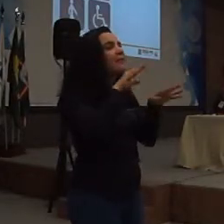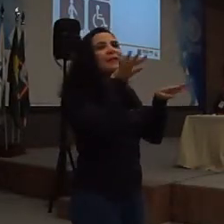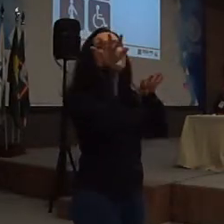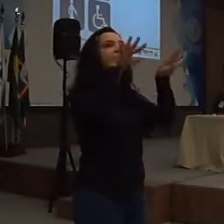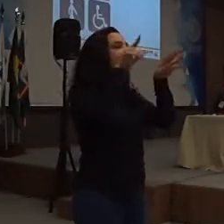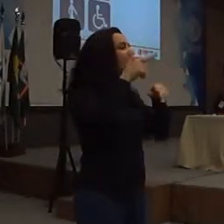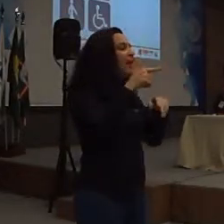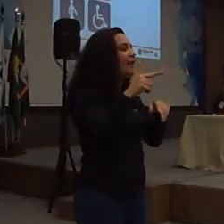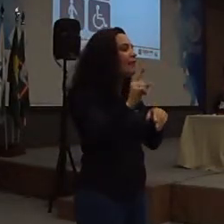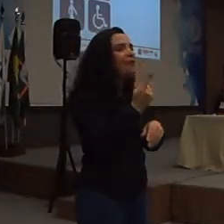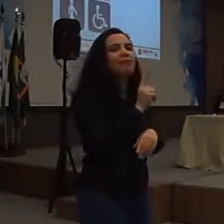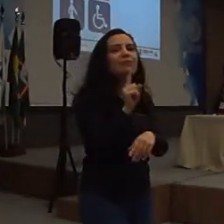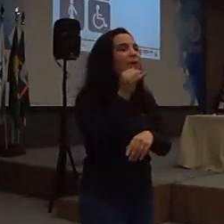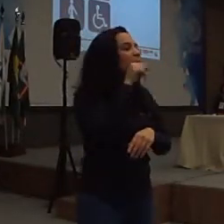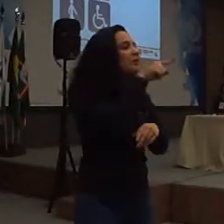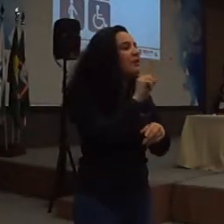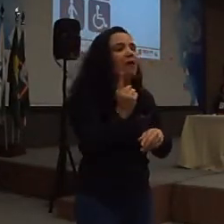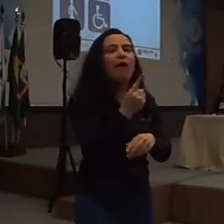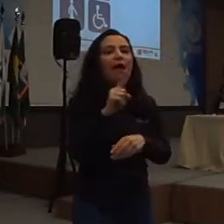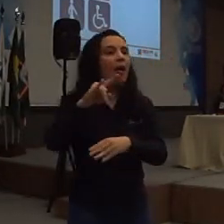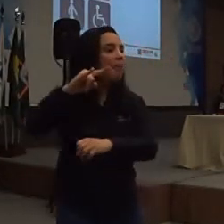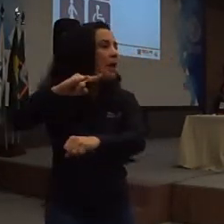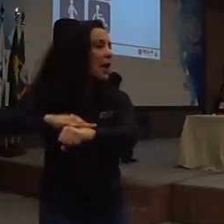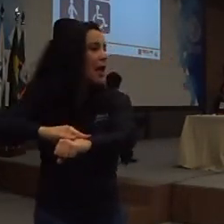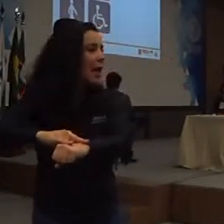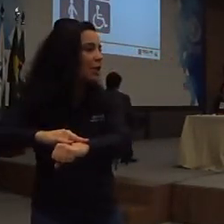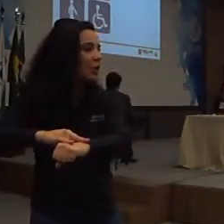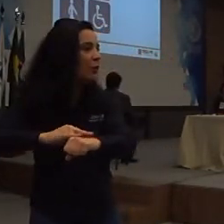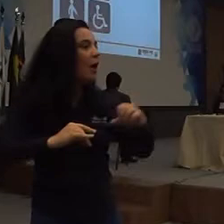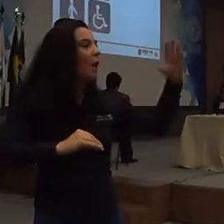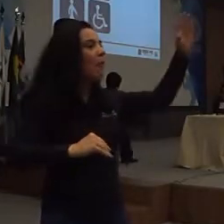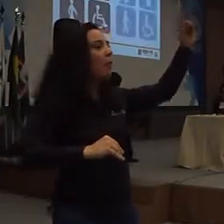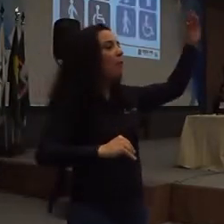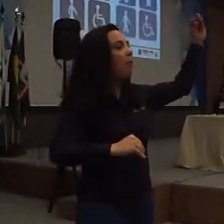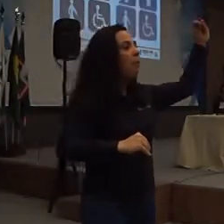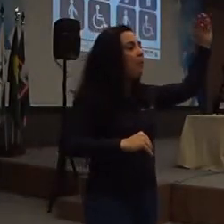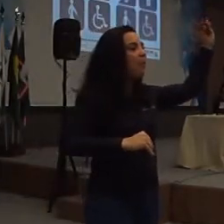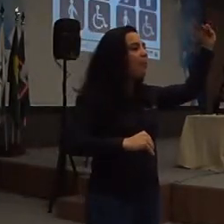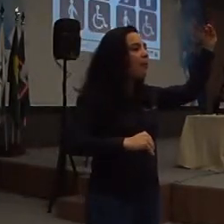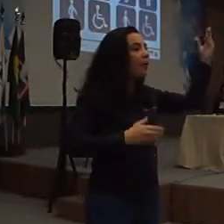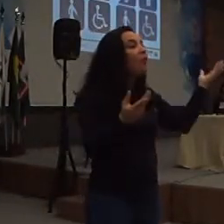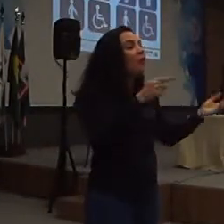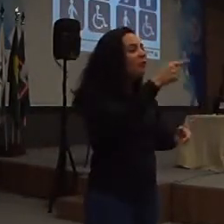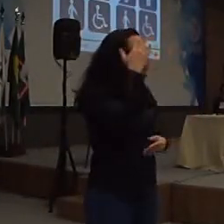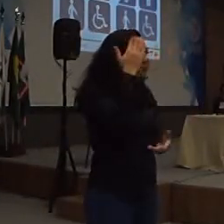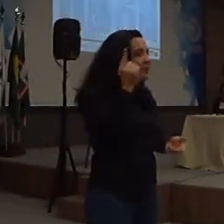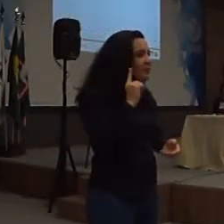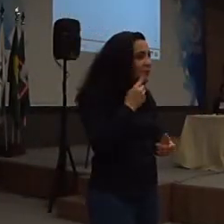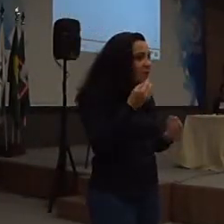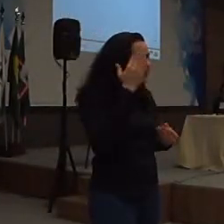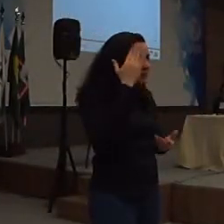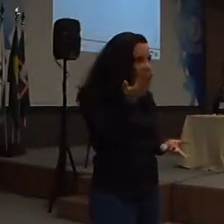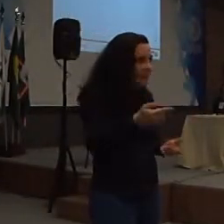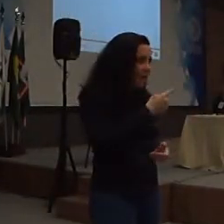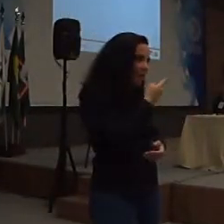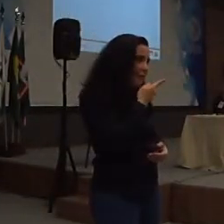Aqui só a comunicação de sinalização visual. Pode passar. Pode passar.